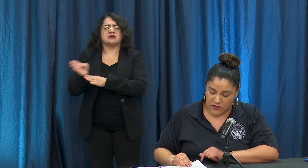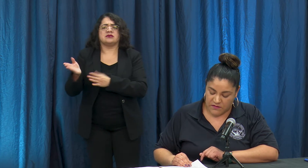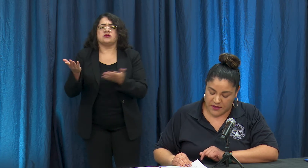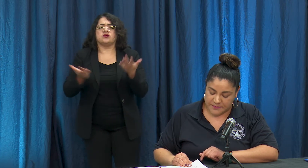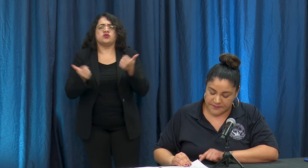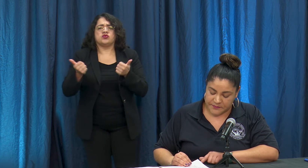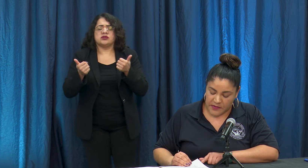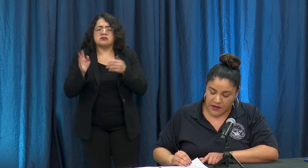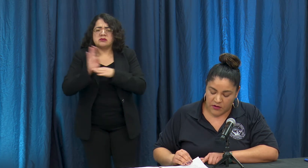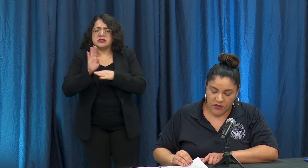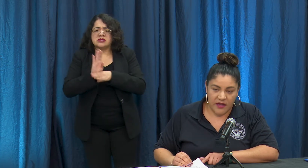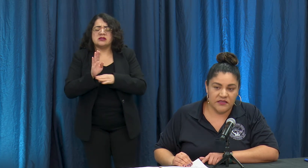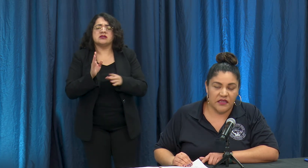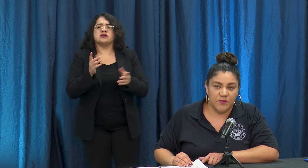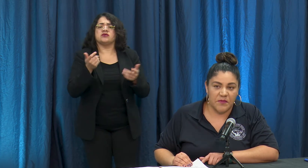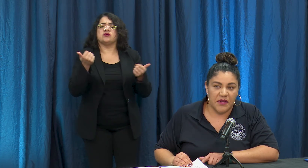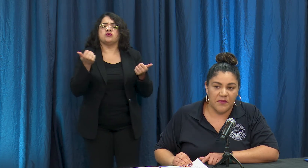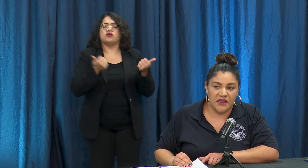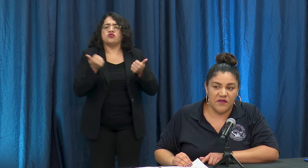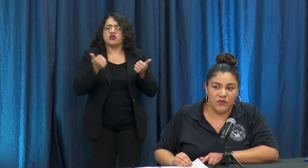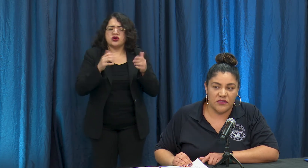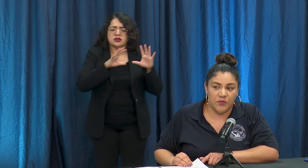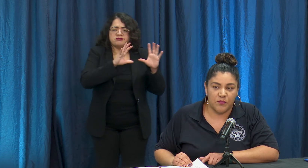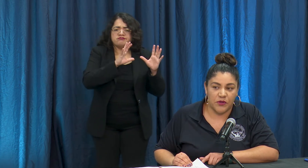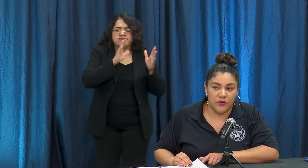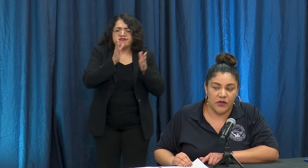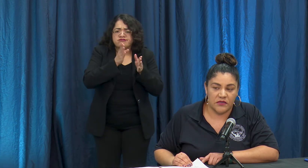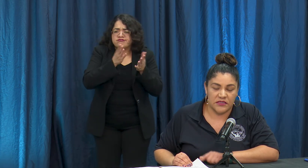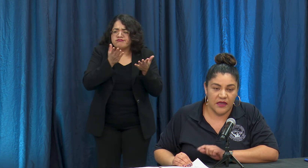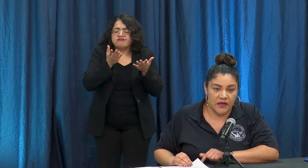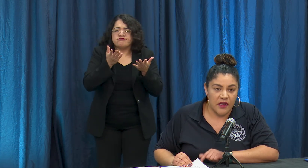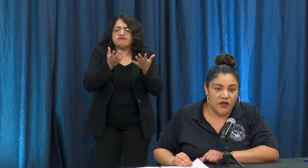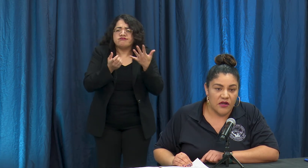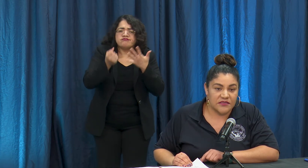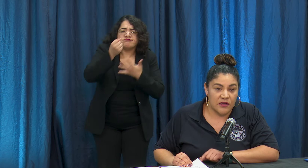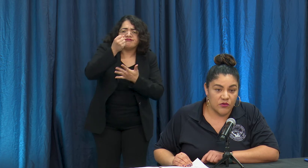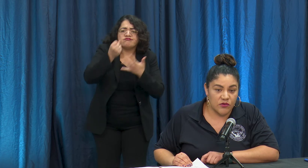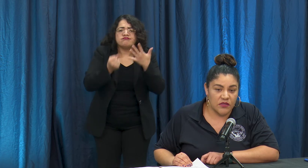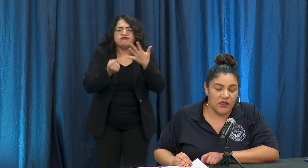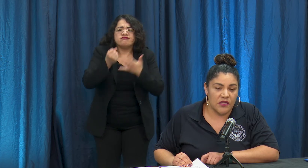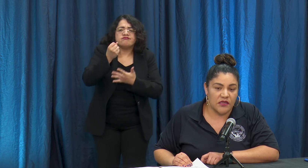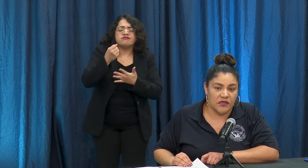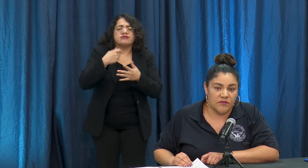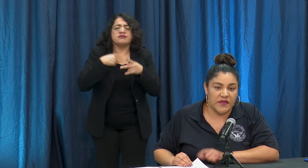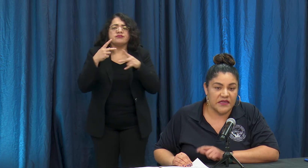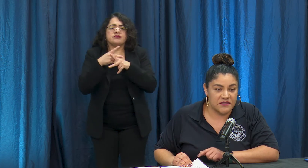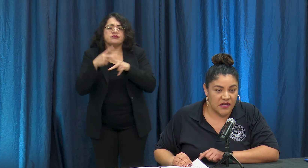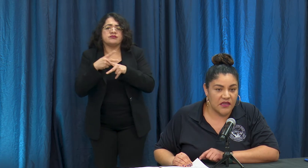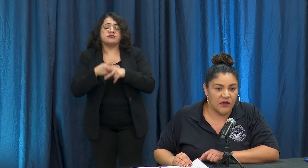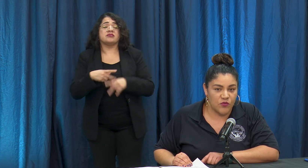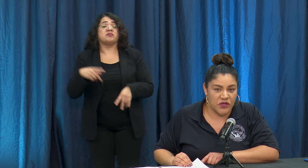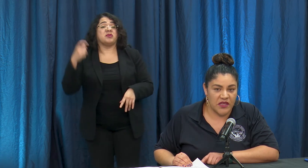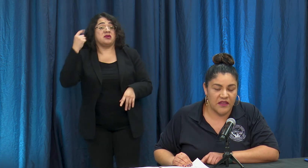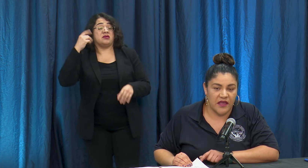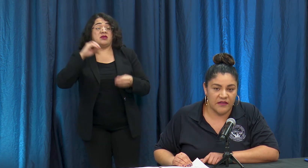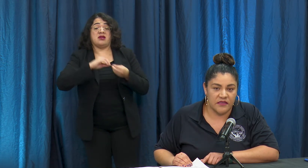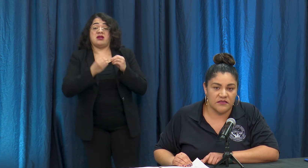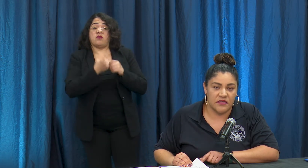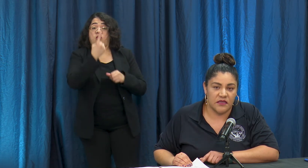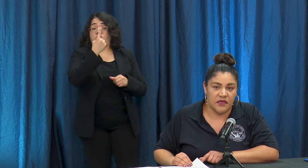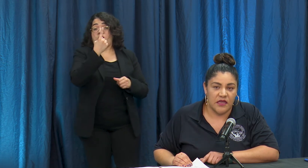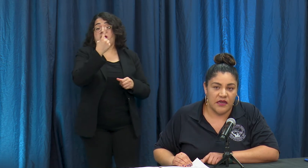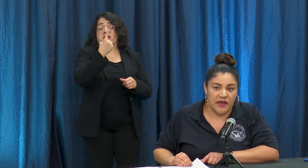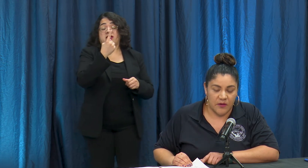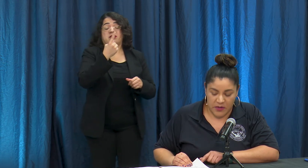y saludable. Recordarles que primeramente vamos a priorizar la salud y bienestar de la comunidad